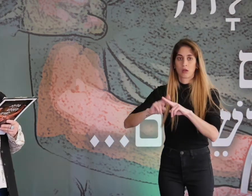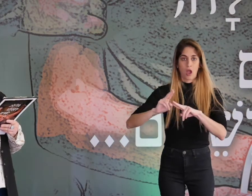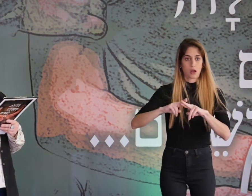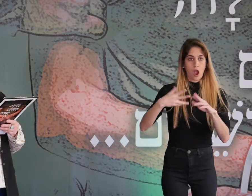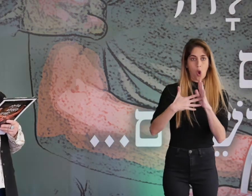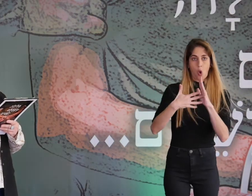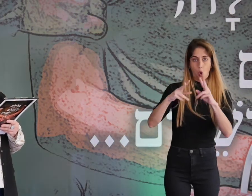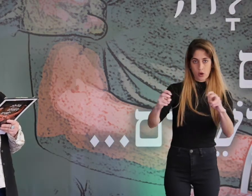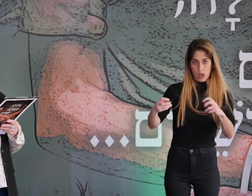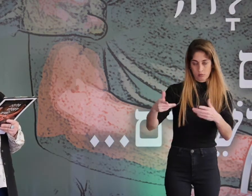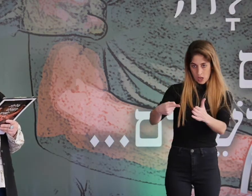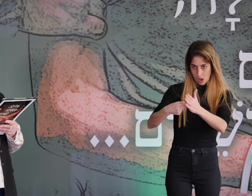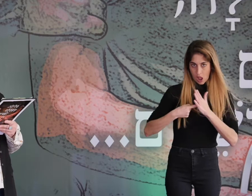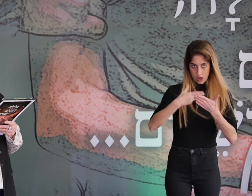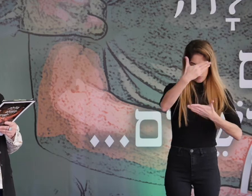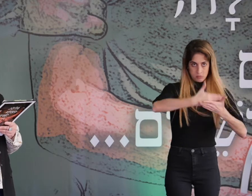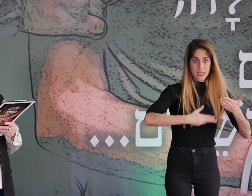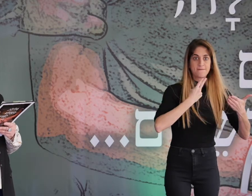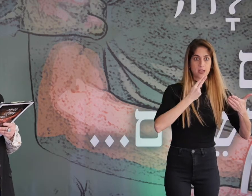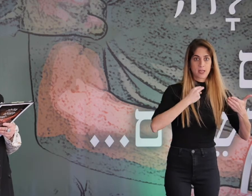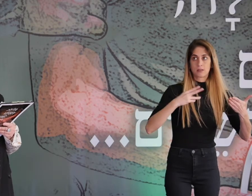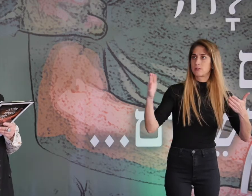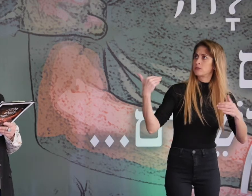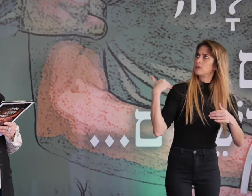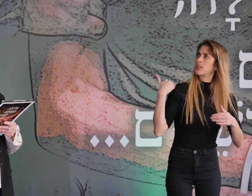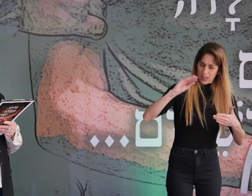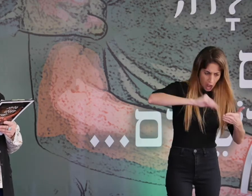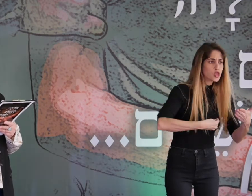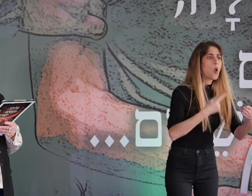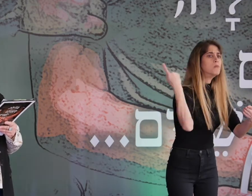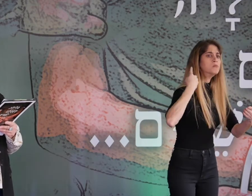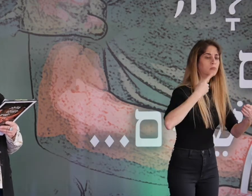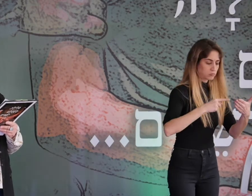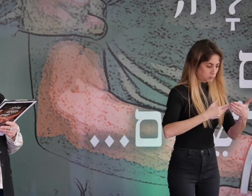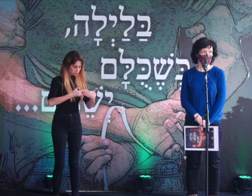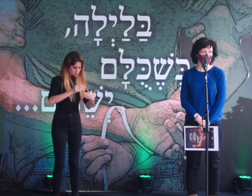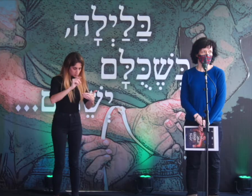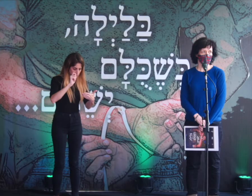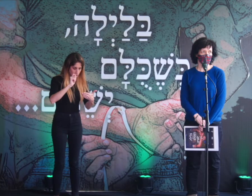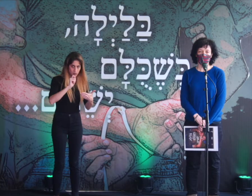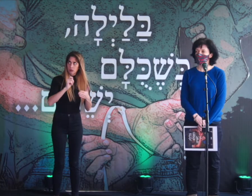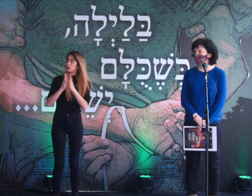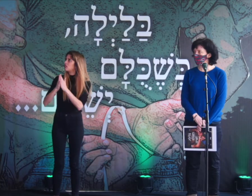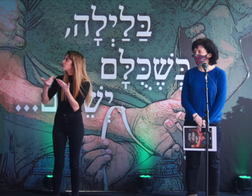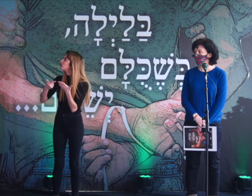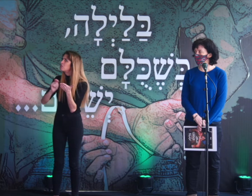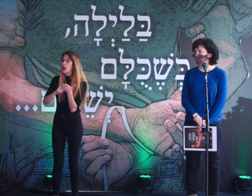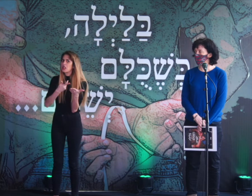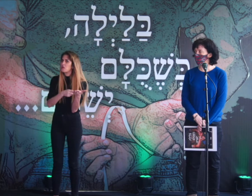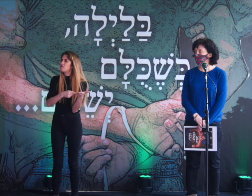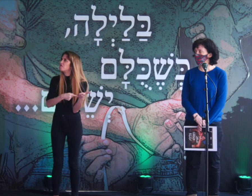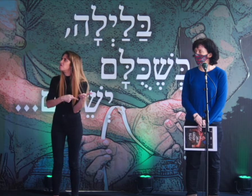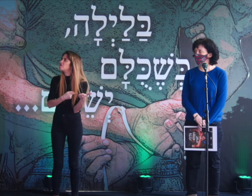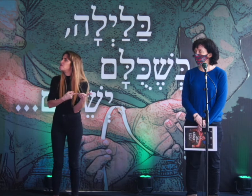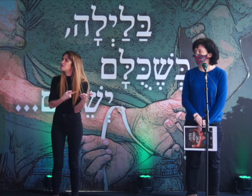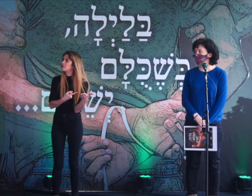הראה לי מסמכים בעברית וביקש ממני לחתום עליהם. כשביקשתי ממנו להגיד לי מה כתוב בהם, הוא